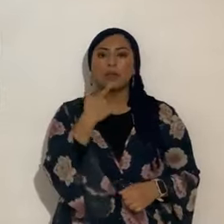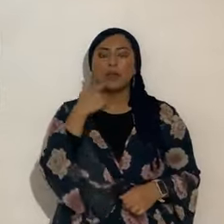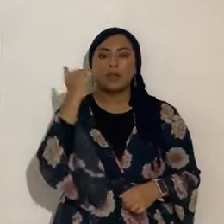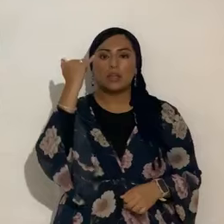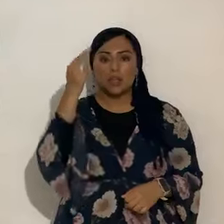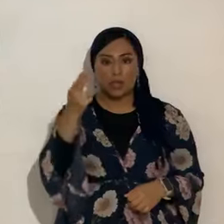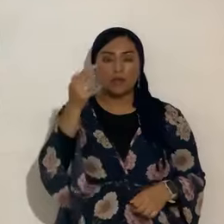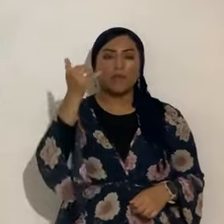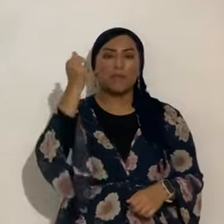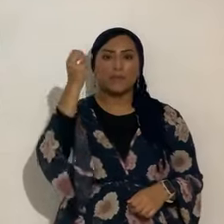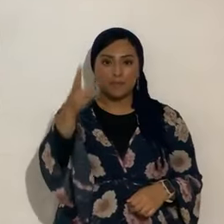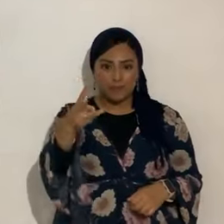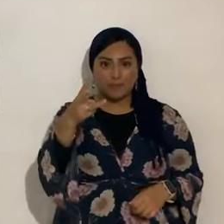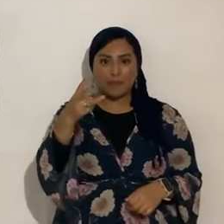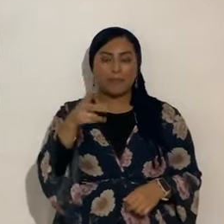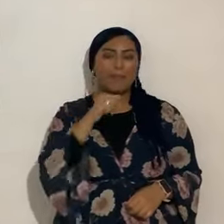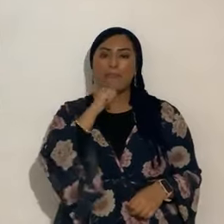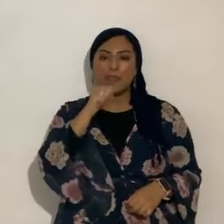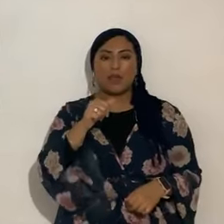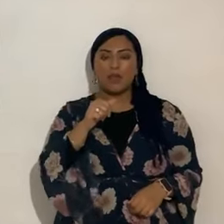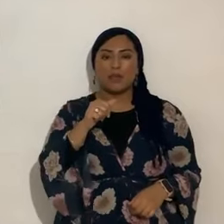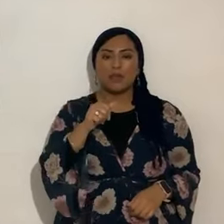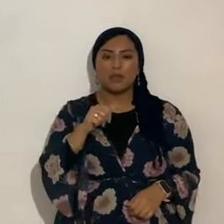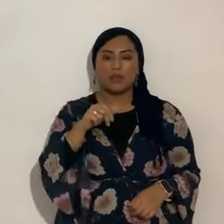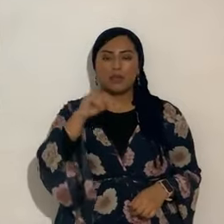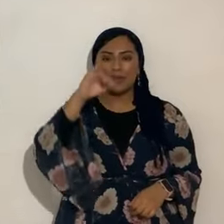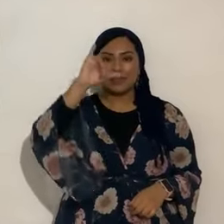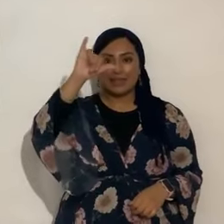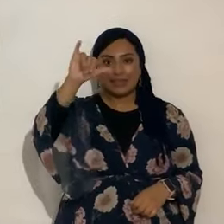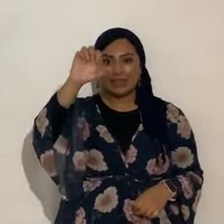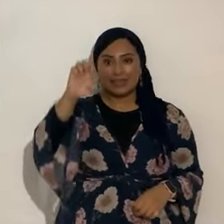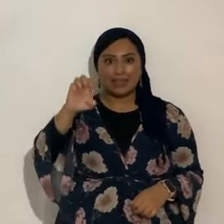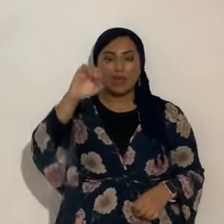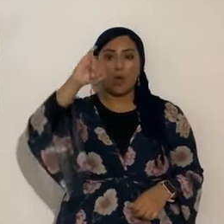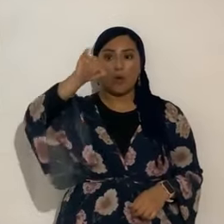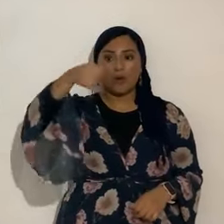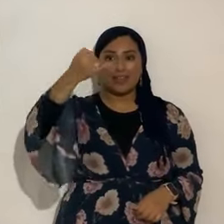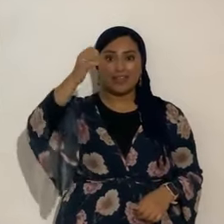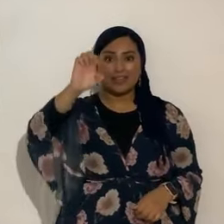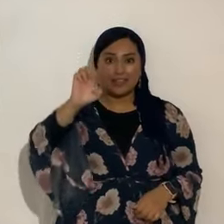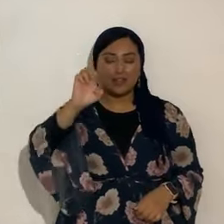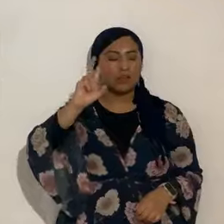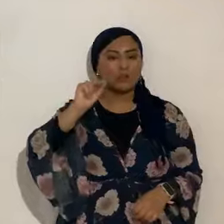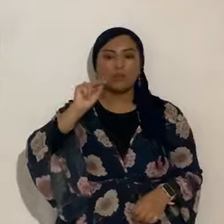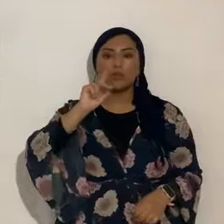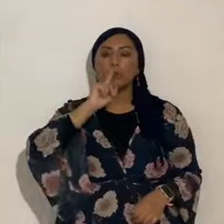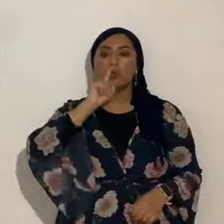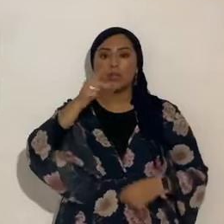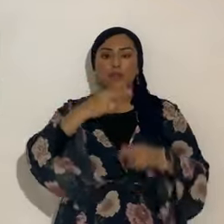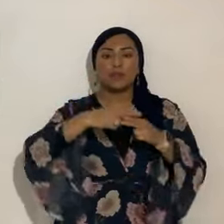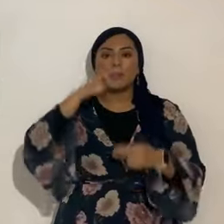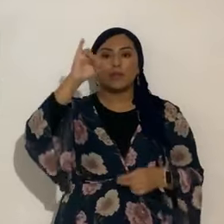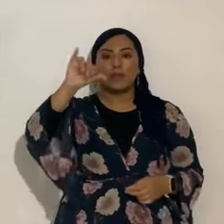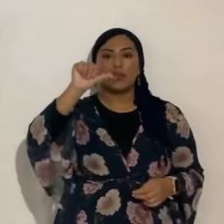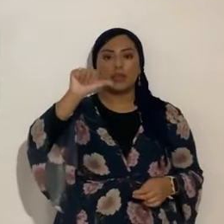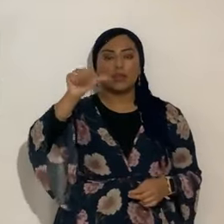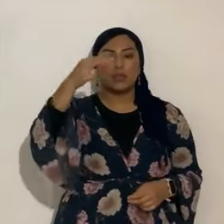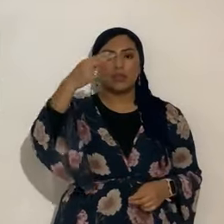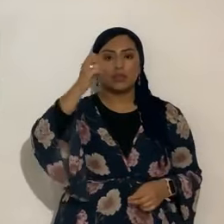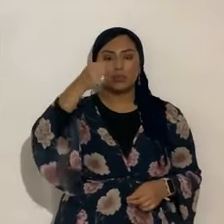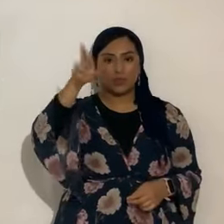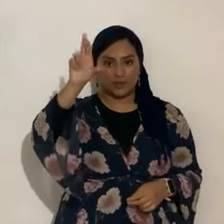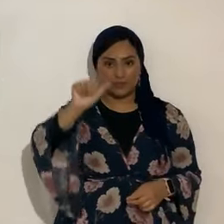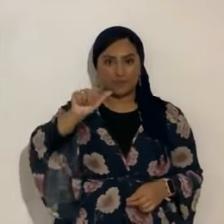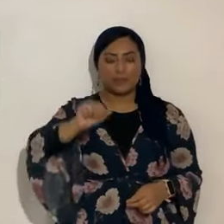Yahshua. No decimos G, no decimos G, decimos Yahweh. Entonces,